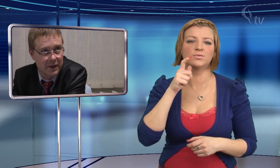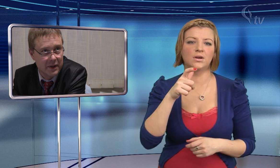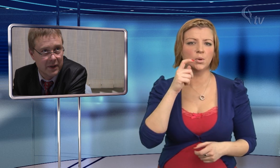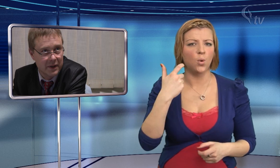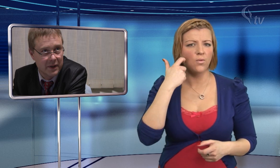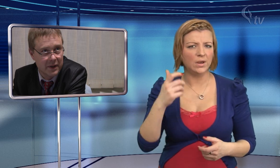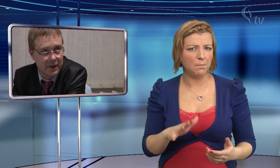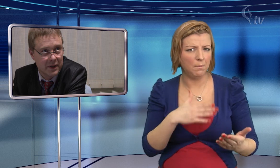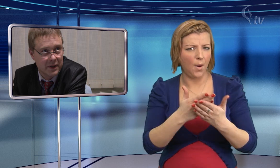huvipakkuvatele küsimustele.